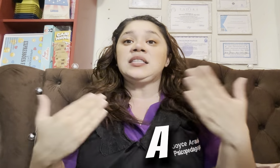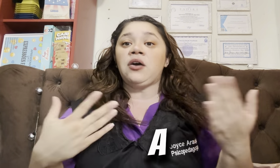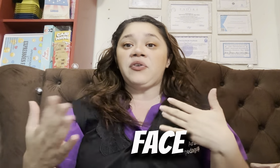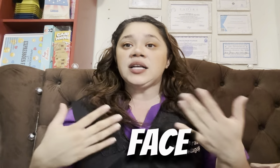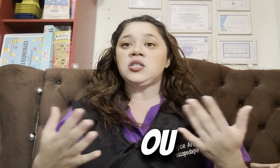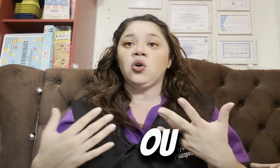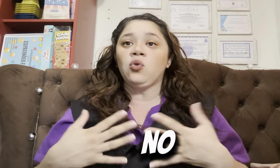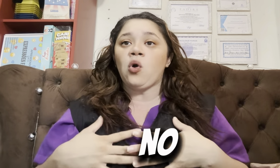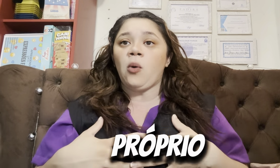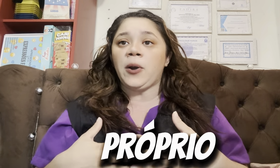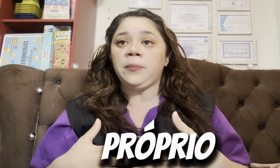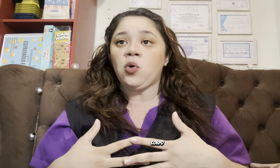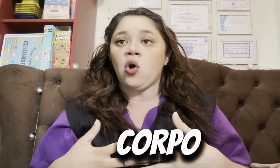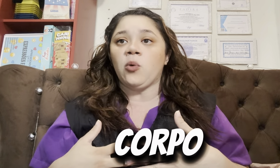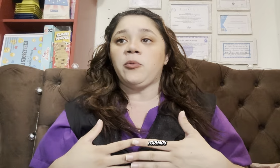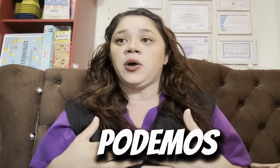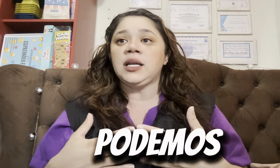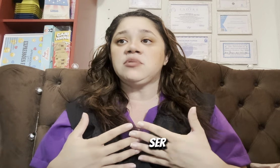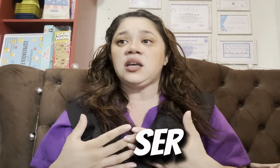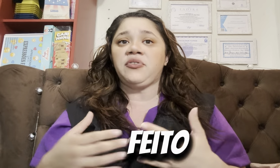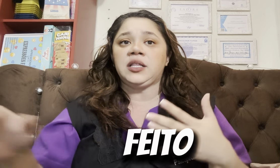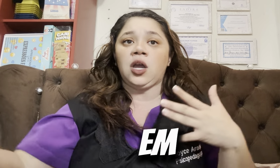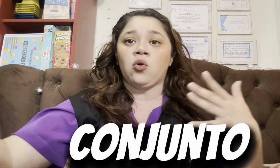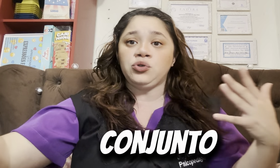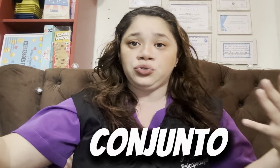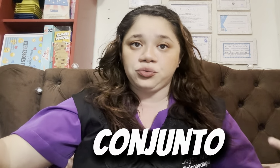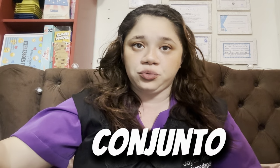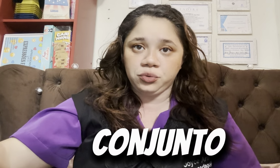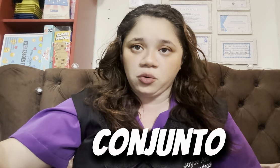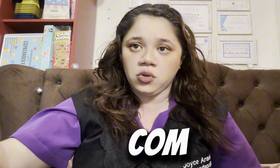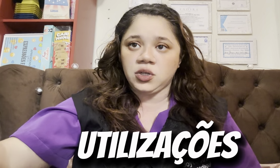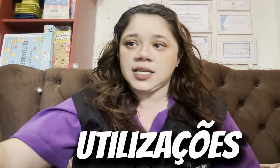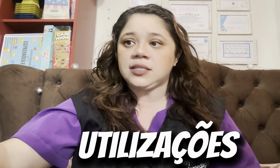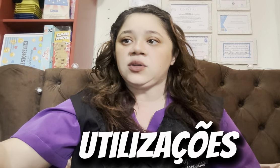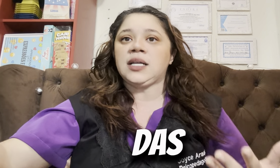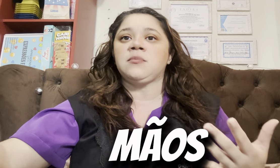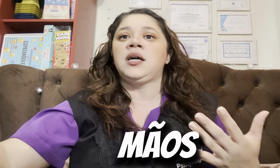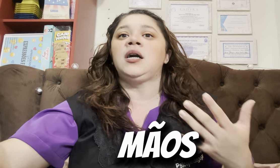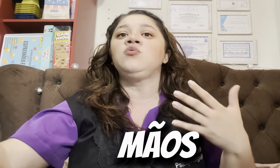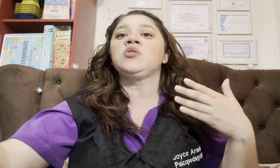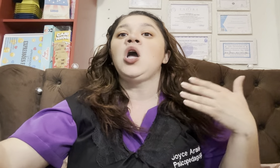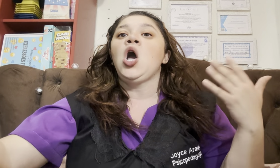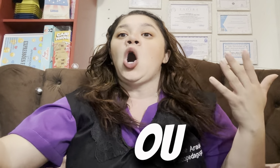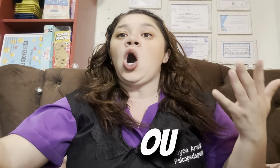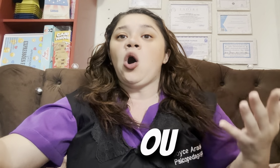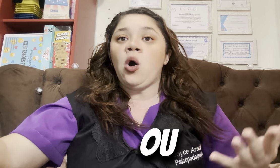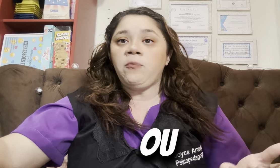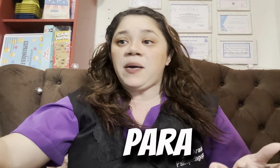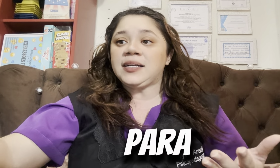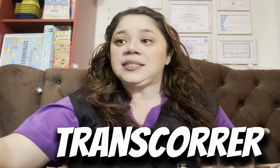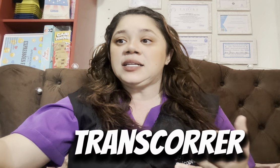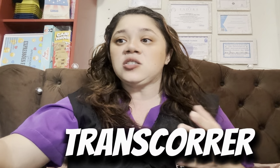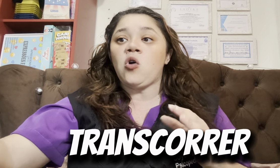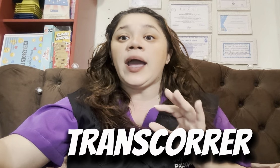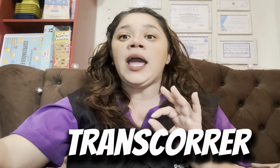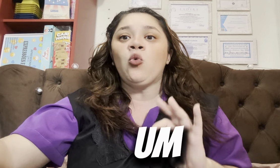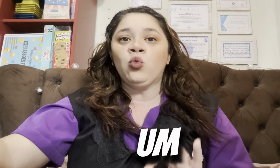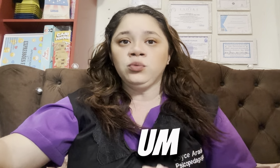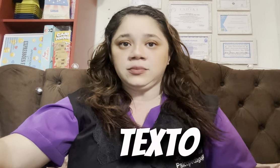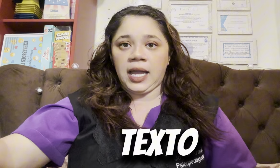a face ou no próprio corpo, podendo ser feito em conjunto, com utilização das mãos, ou para transcorrer um